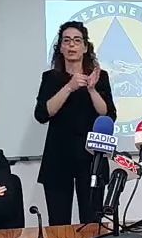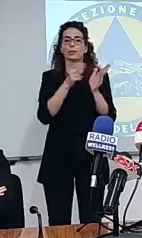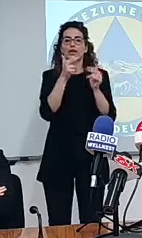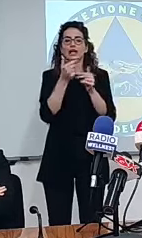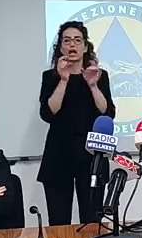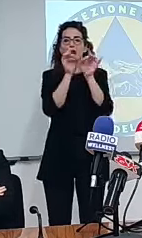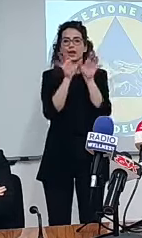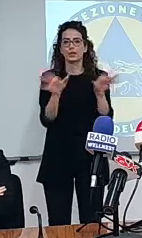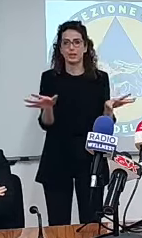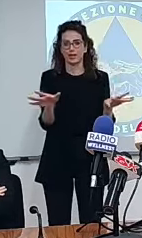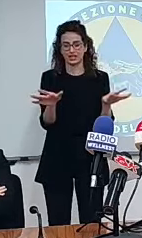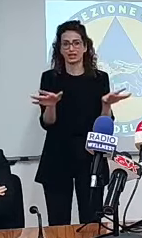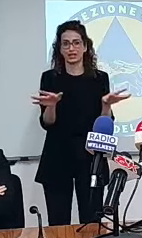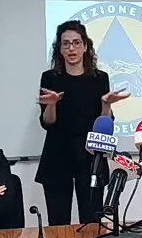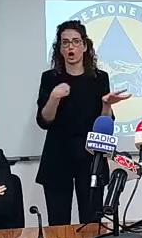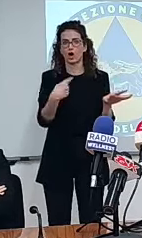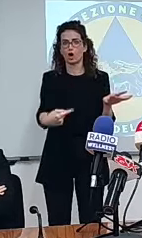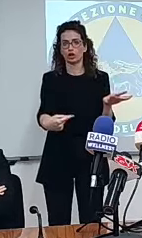posti in agenda